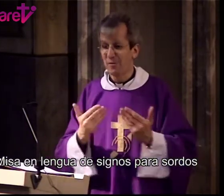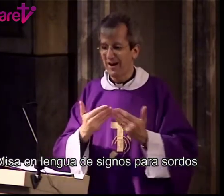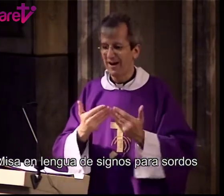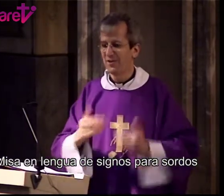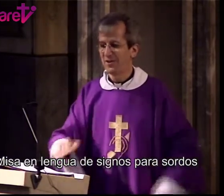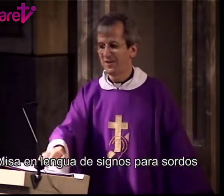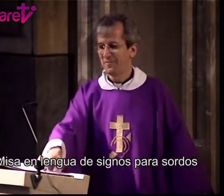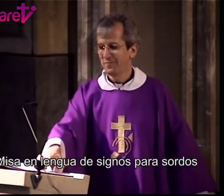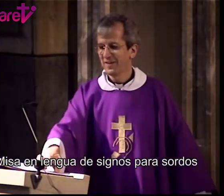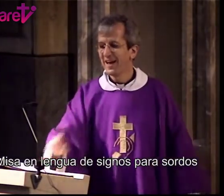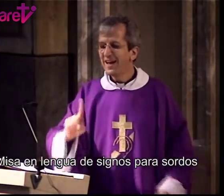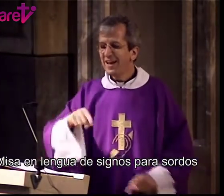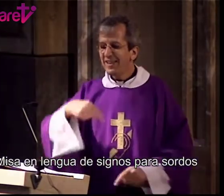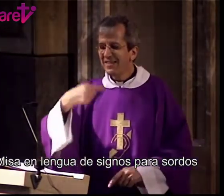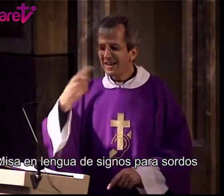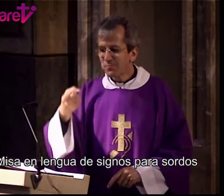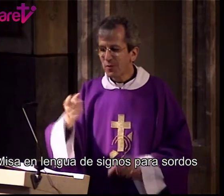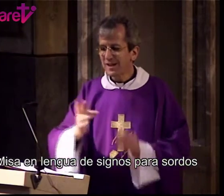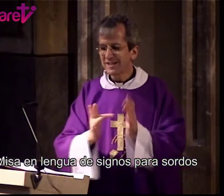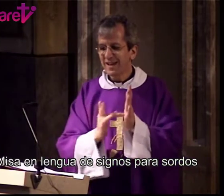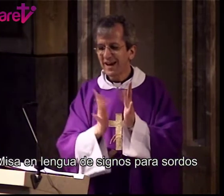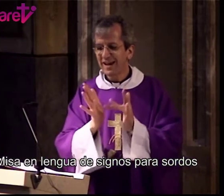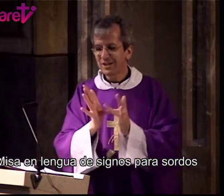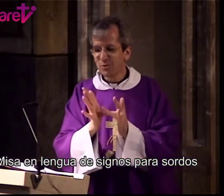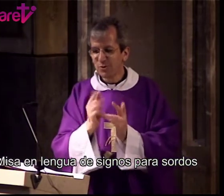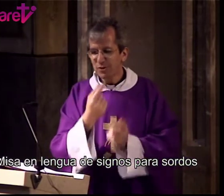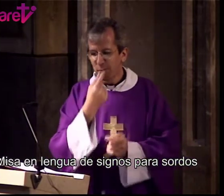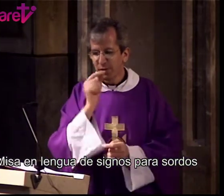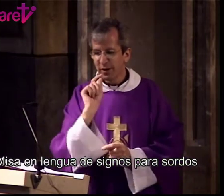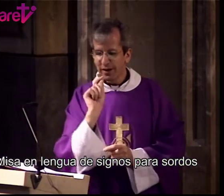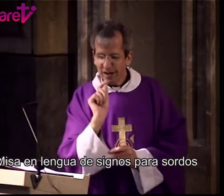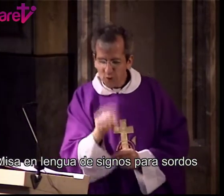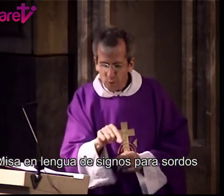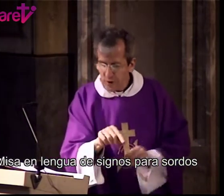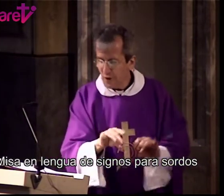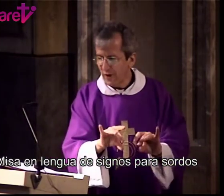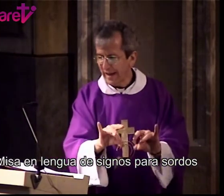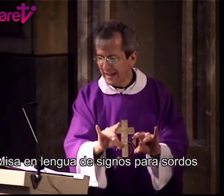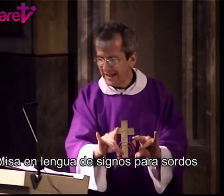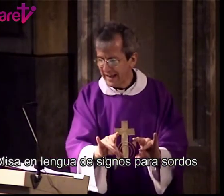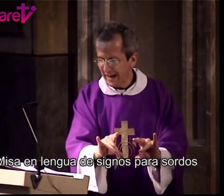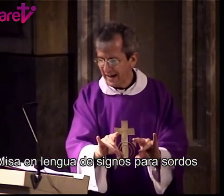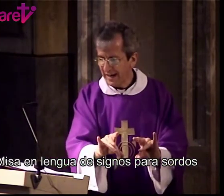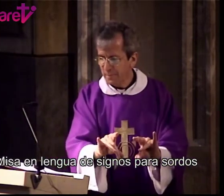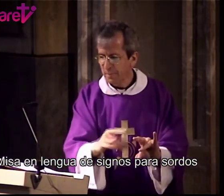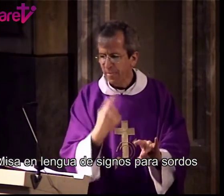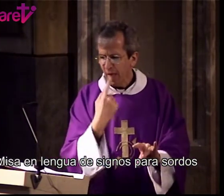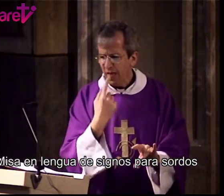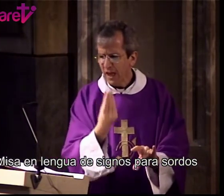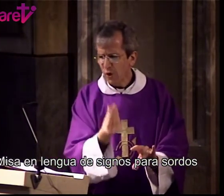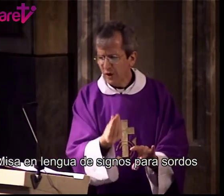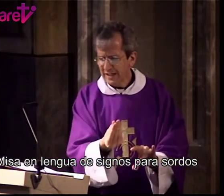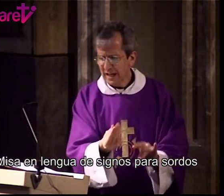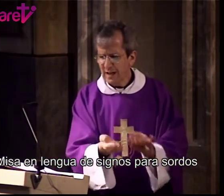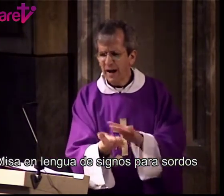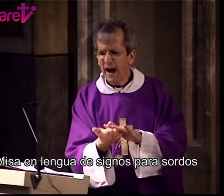Evangelio de hoy. Después Jesús escupió en tierra y con la saliva